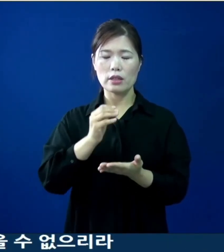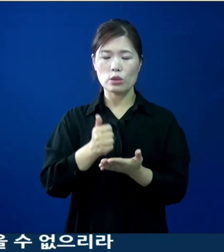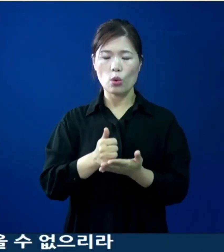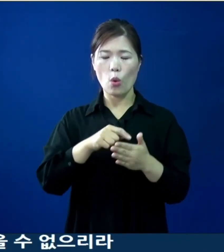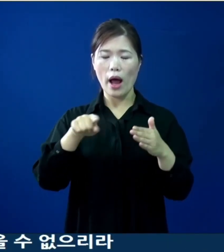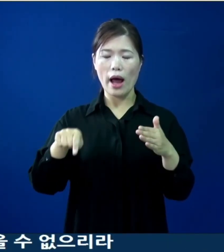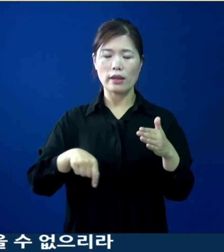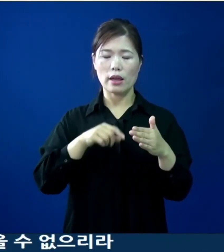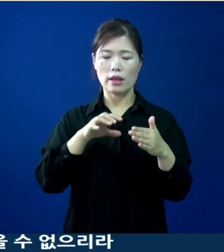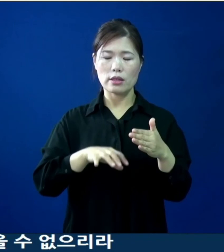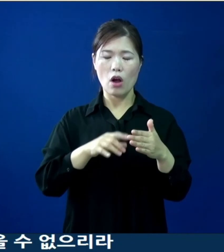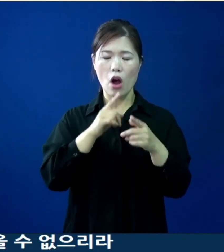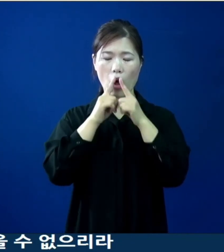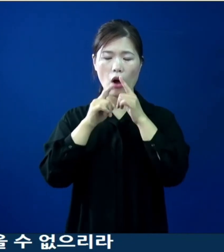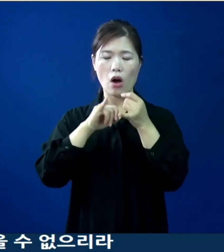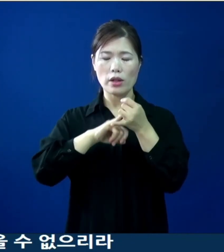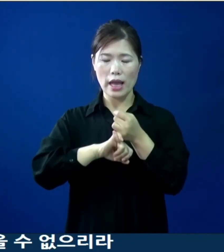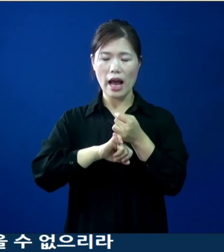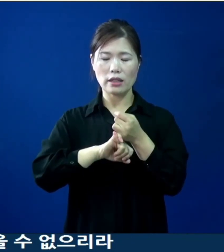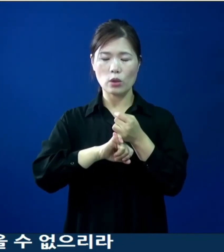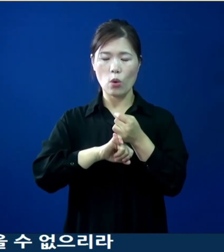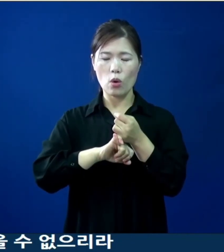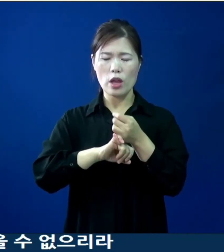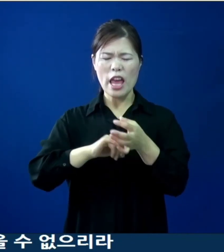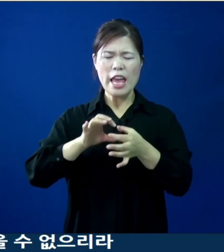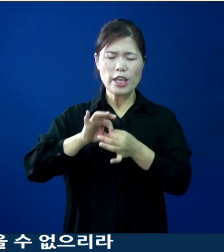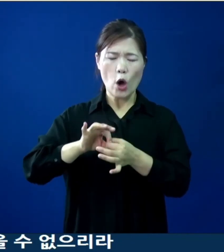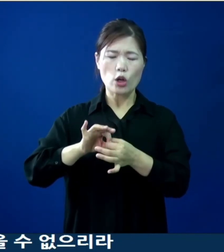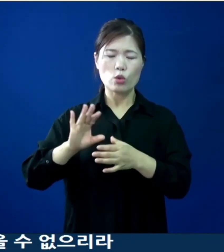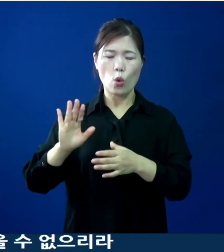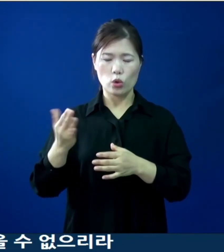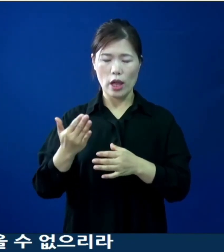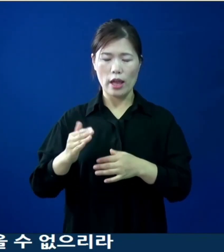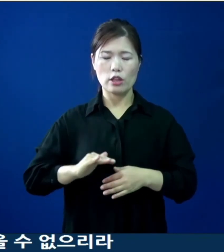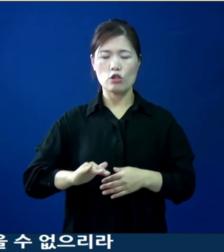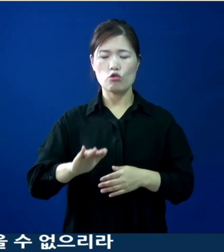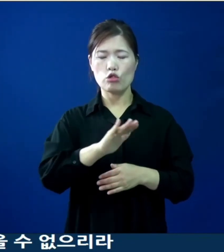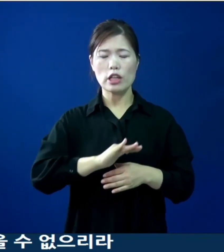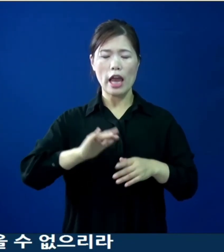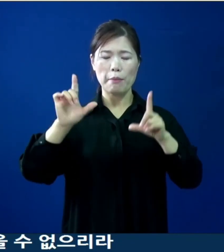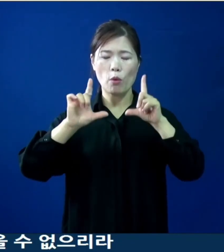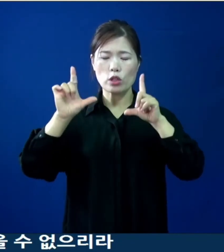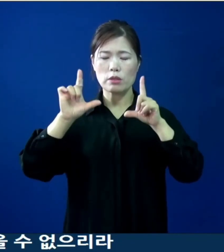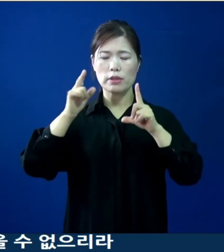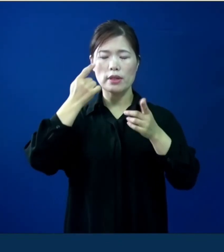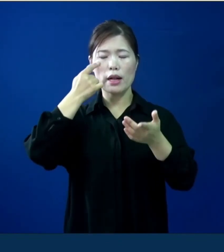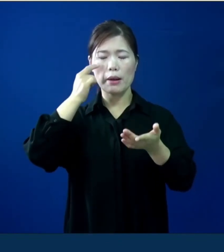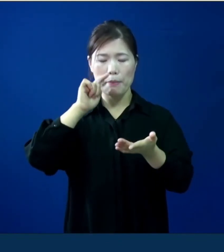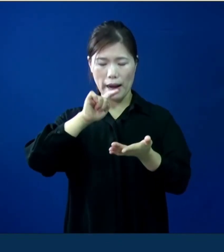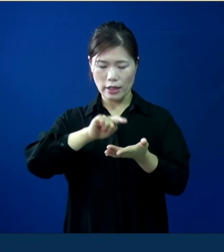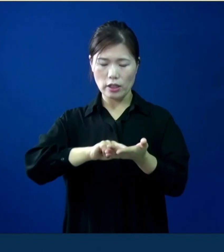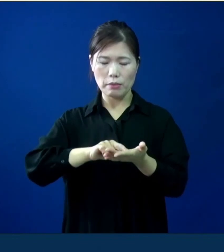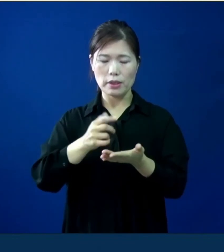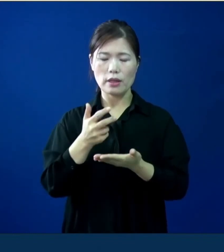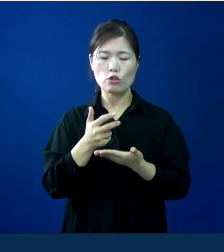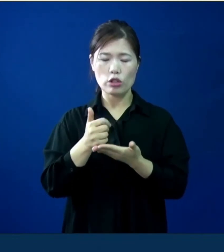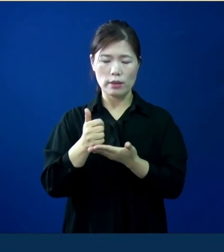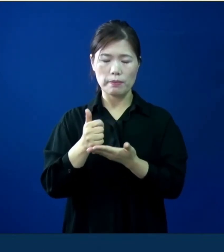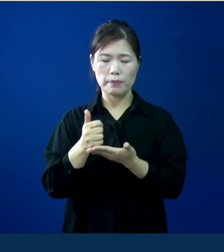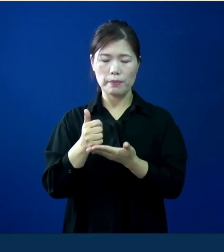안에서 언약으로 결속되어 있는 우리들의 모습을 발견합니다. 주님,